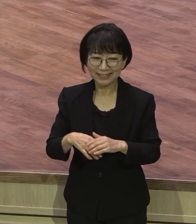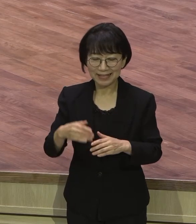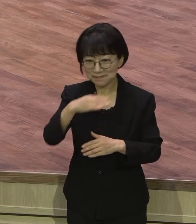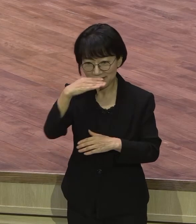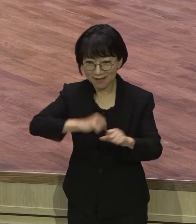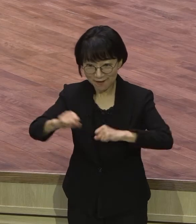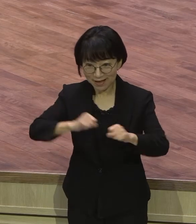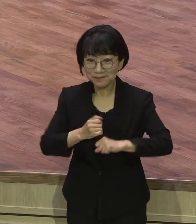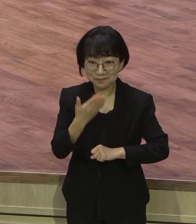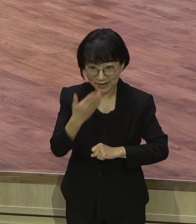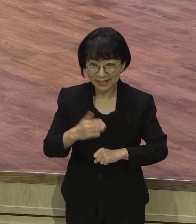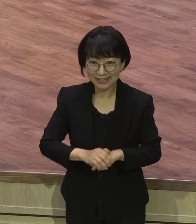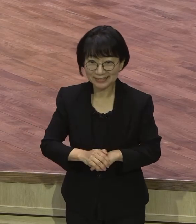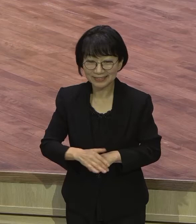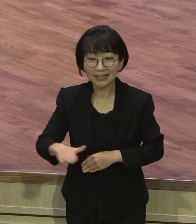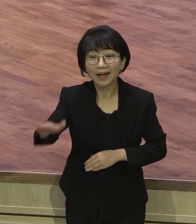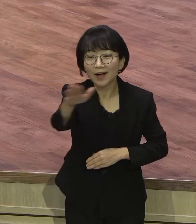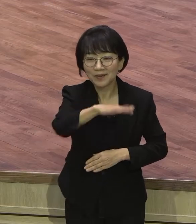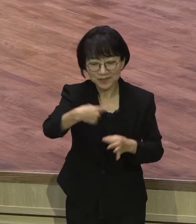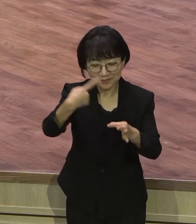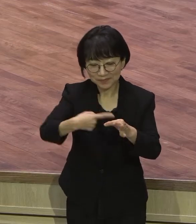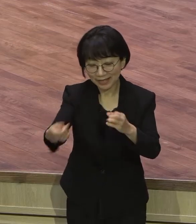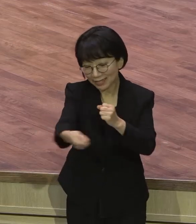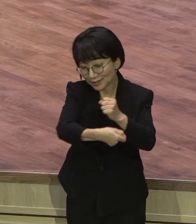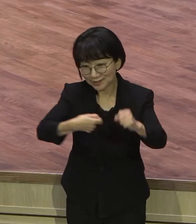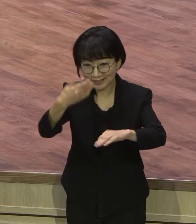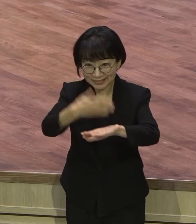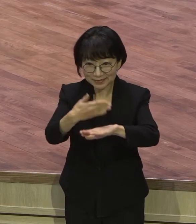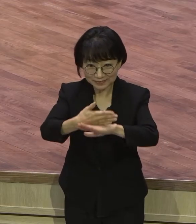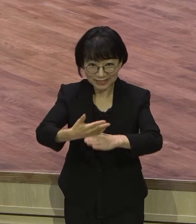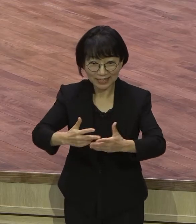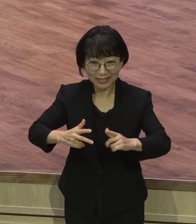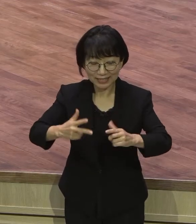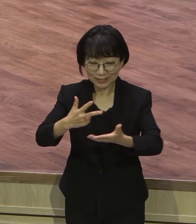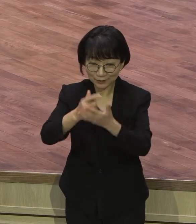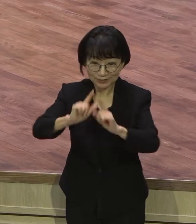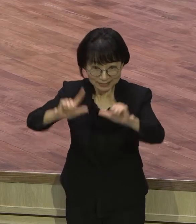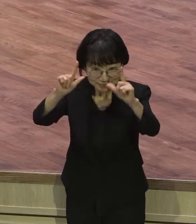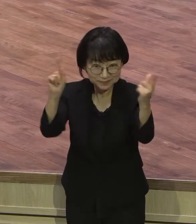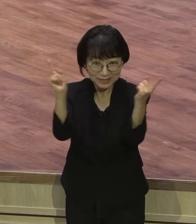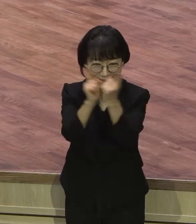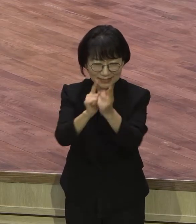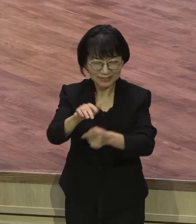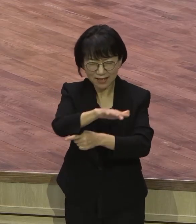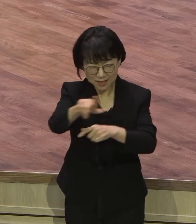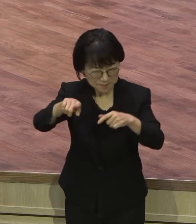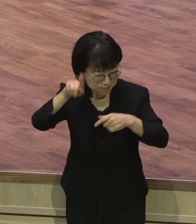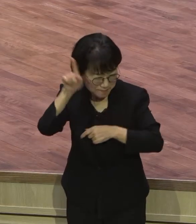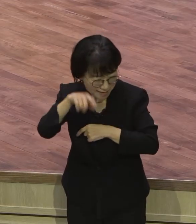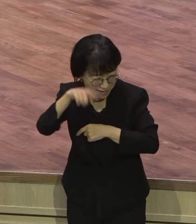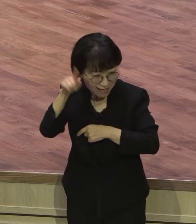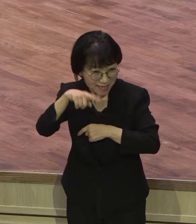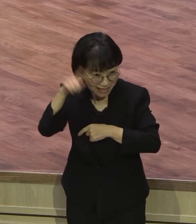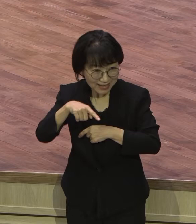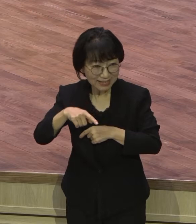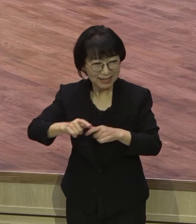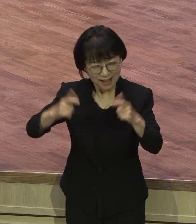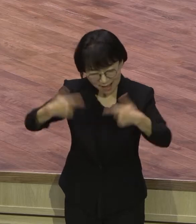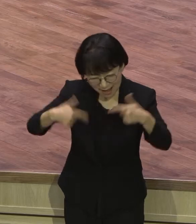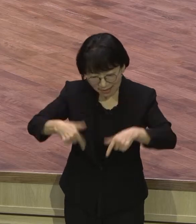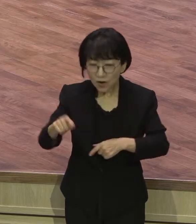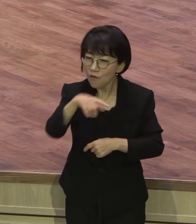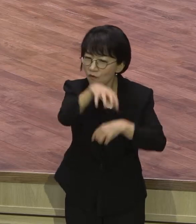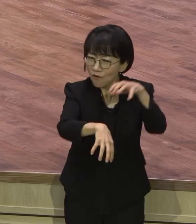모든 성도들 맥주 감사주의를 맞이해서 여러분 삶 속에 심하다 때마다 언제나